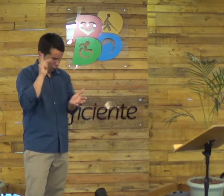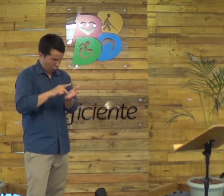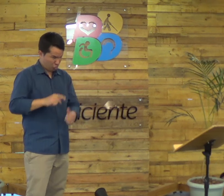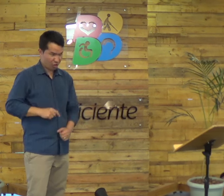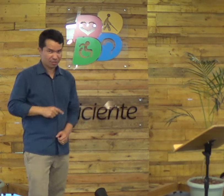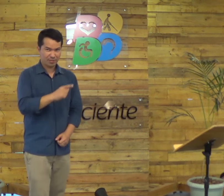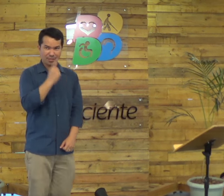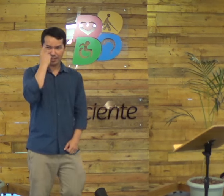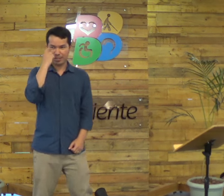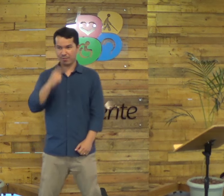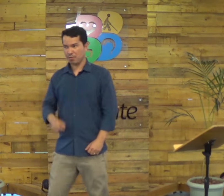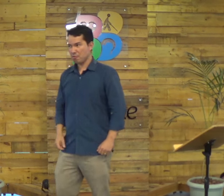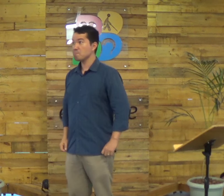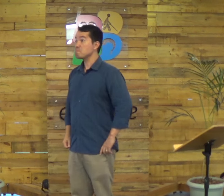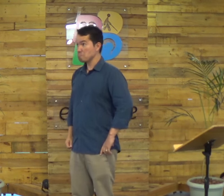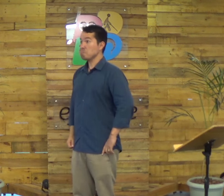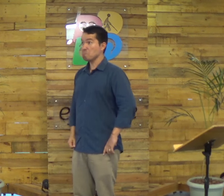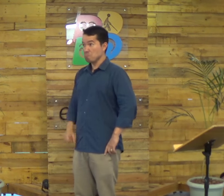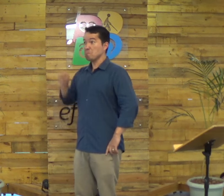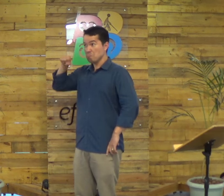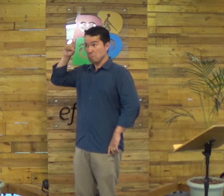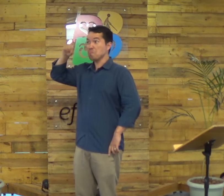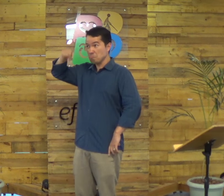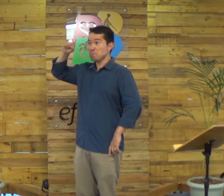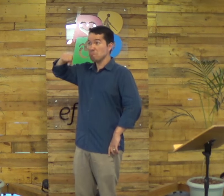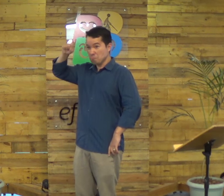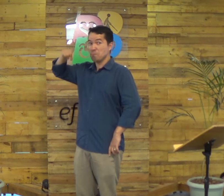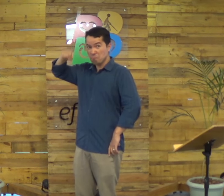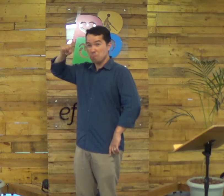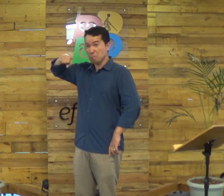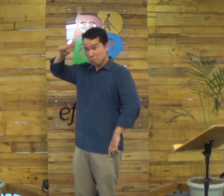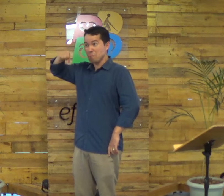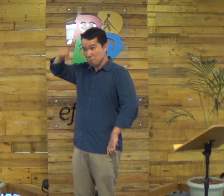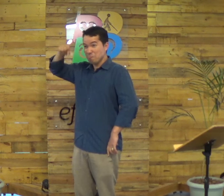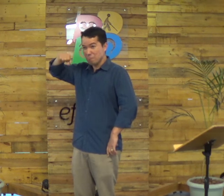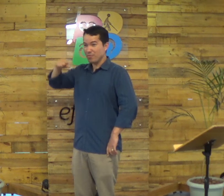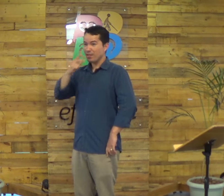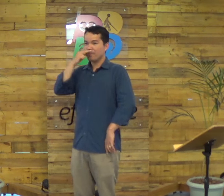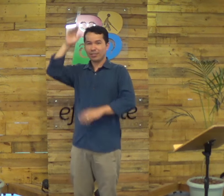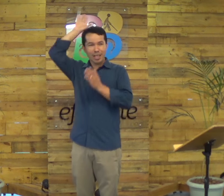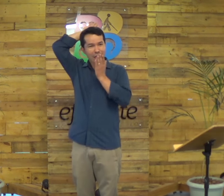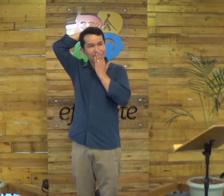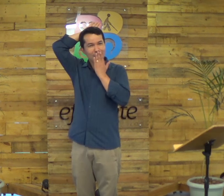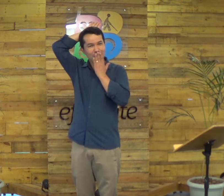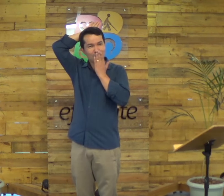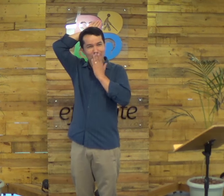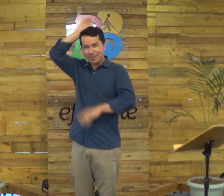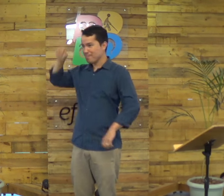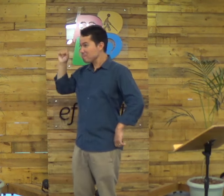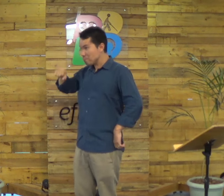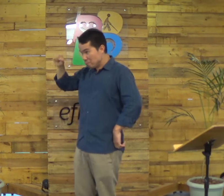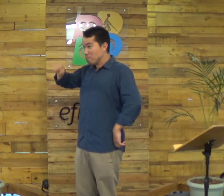você vai vir pra cá de verdade? sim, sim, eu tenho, sim, tipo índio, né,